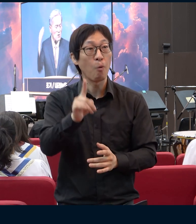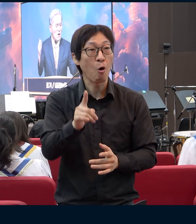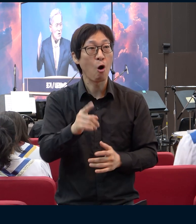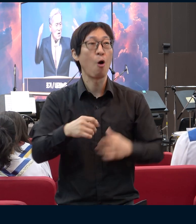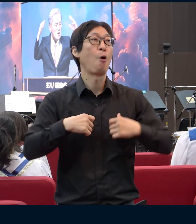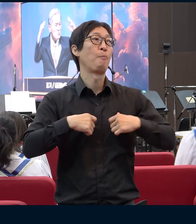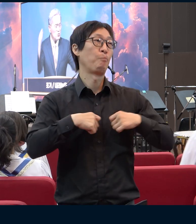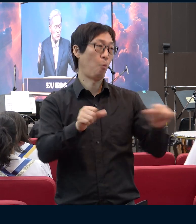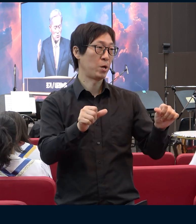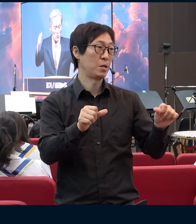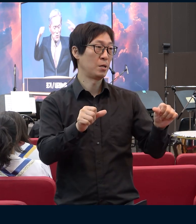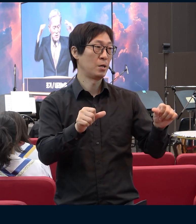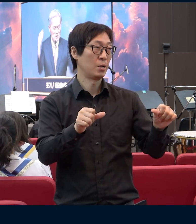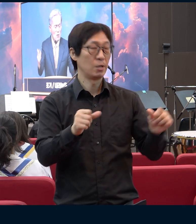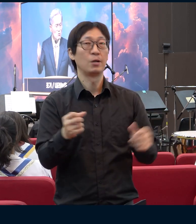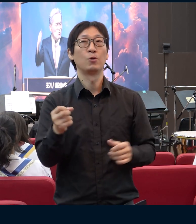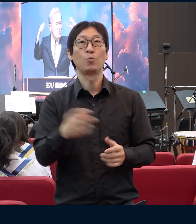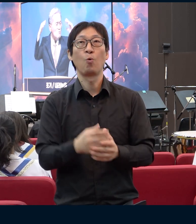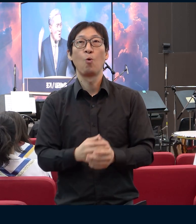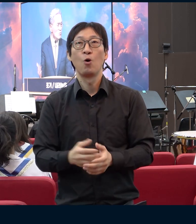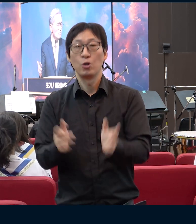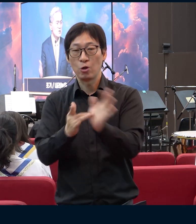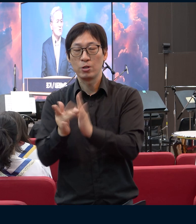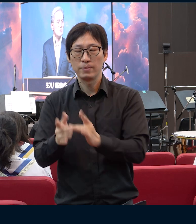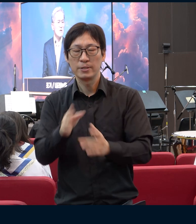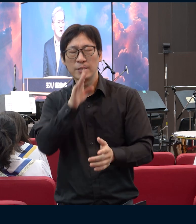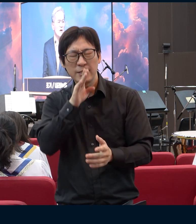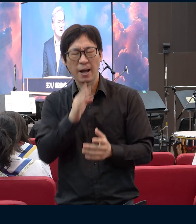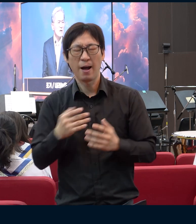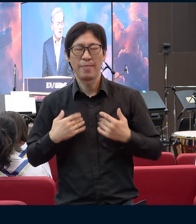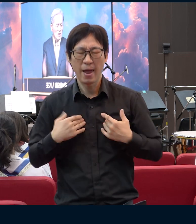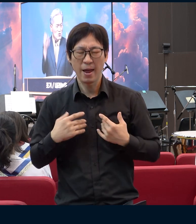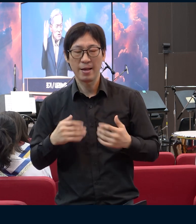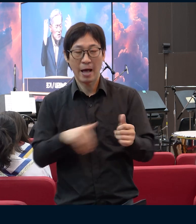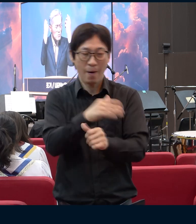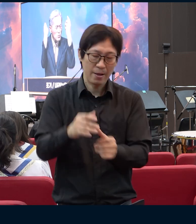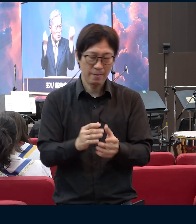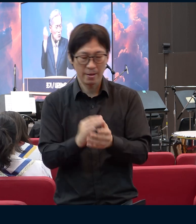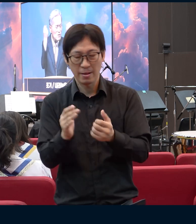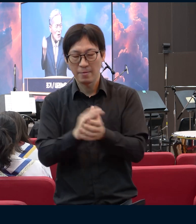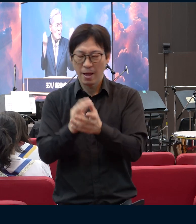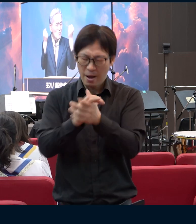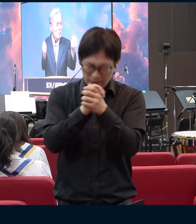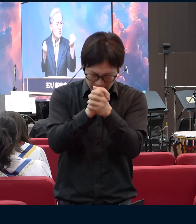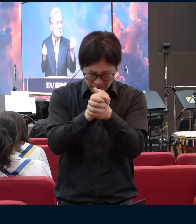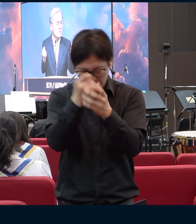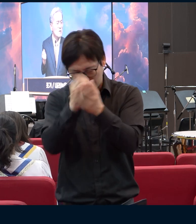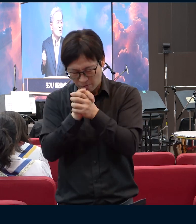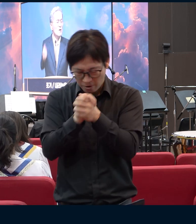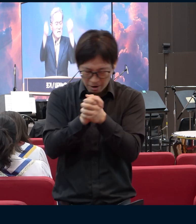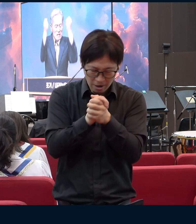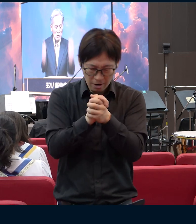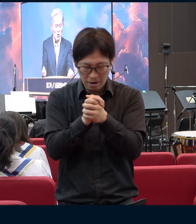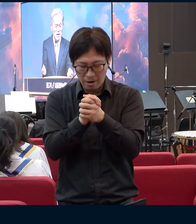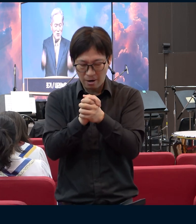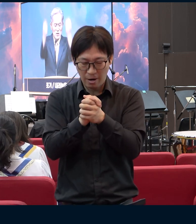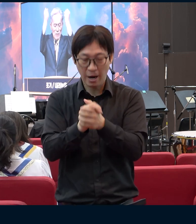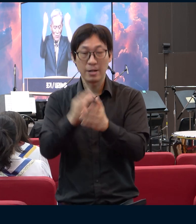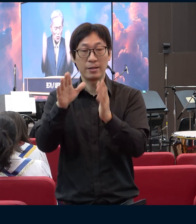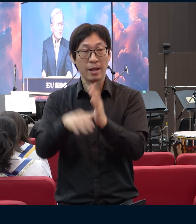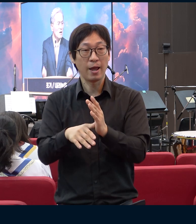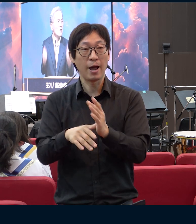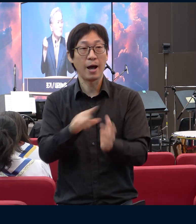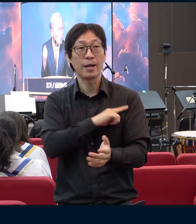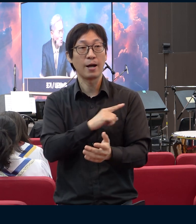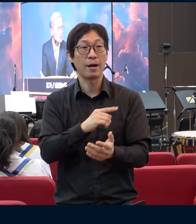정말 치열하게 붙들고 싸우고 몸부림치셨는데, 그렇게 주님께서 붙들고 싸우고 몸부림치면서 이루어낸 것이